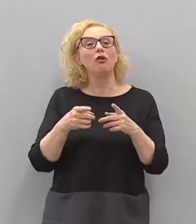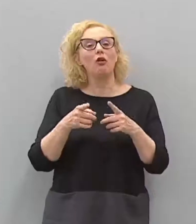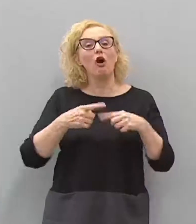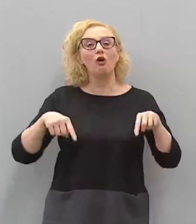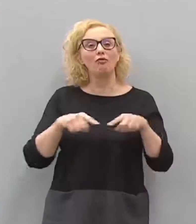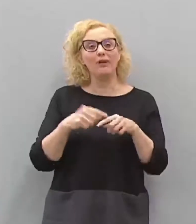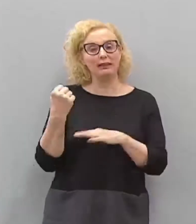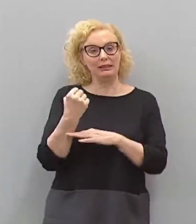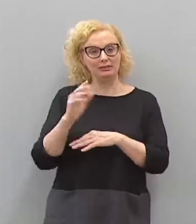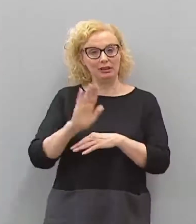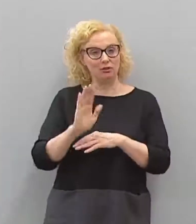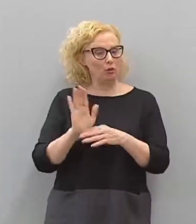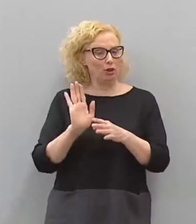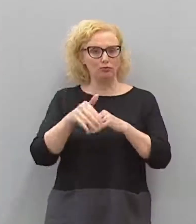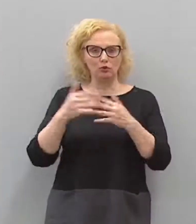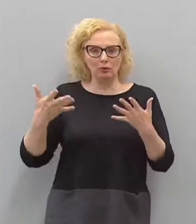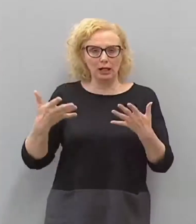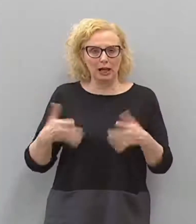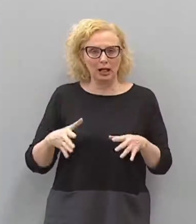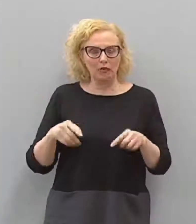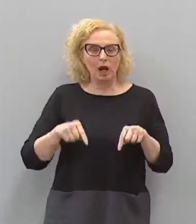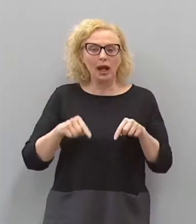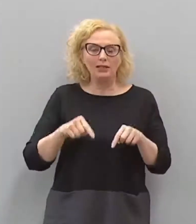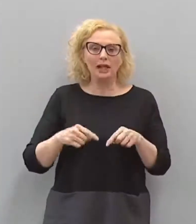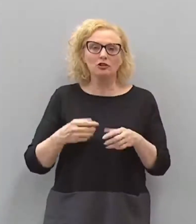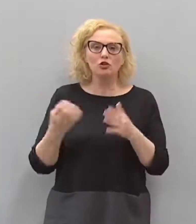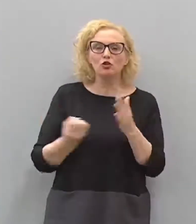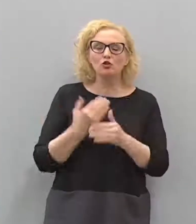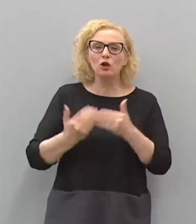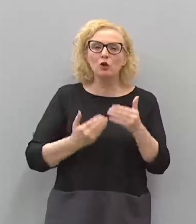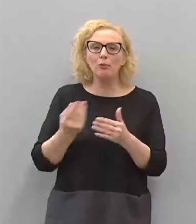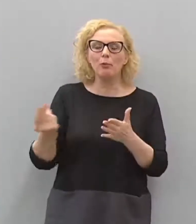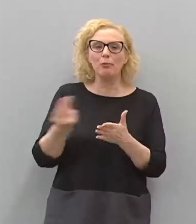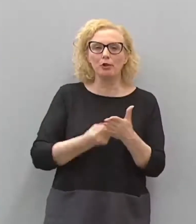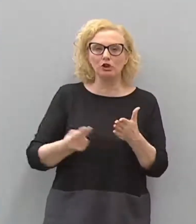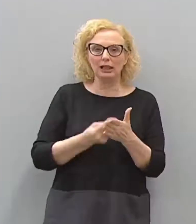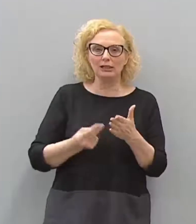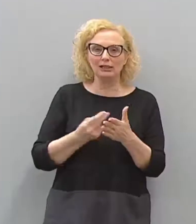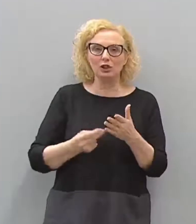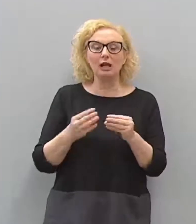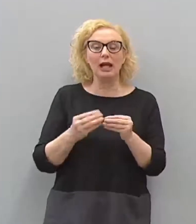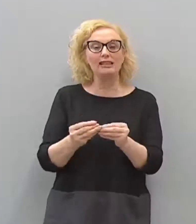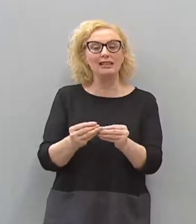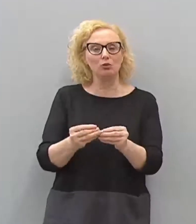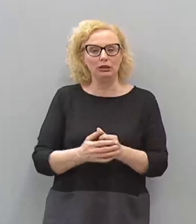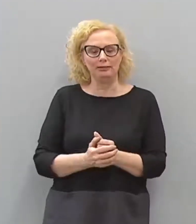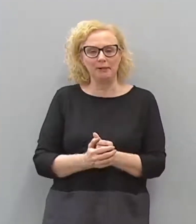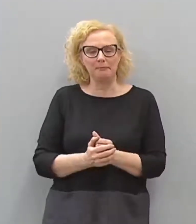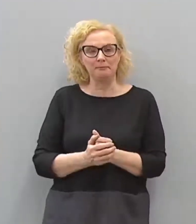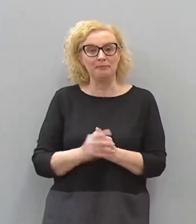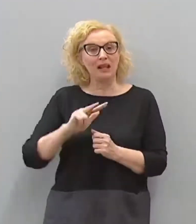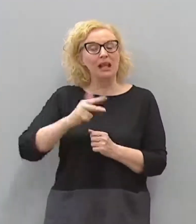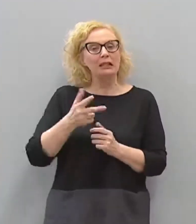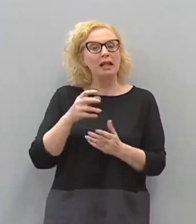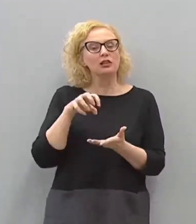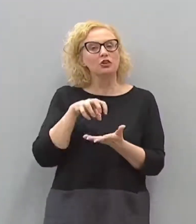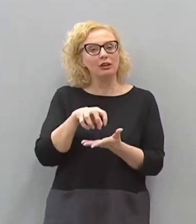e in questo momento stiamo sviluppando la progettazione esecutiva il terzo intervento